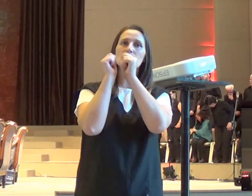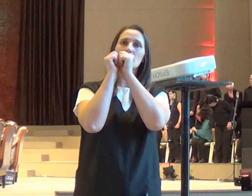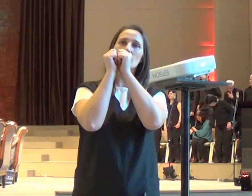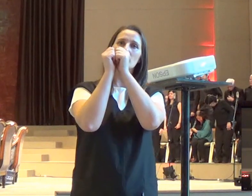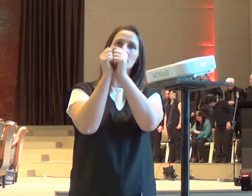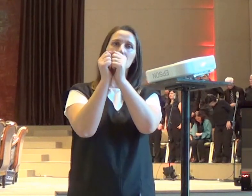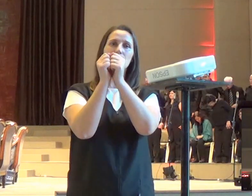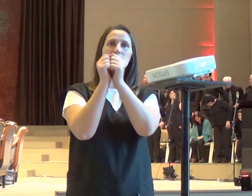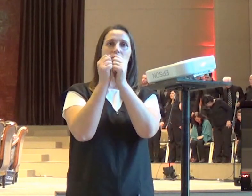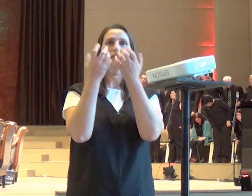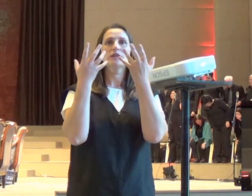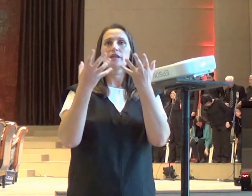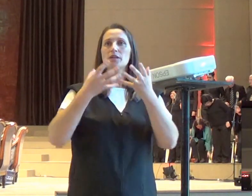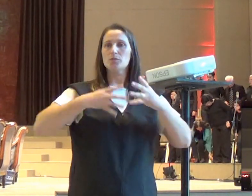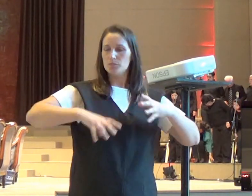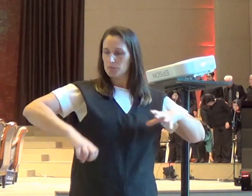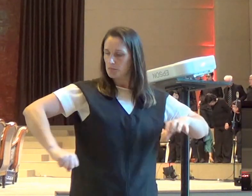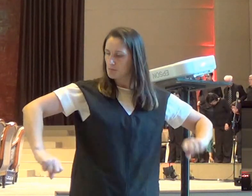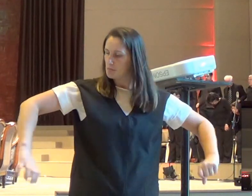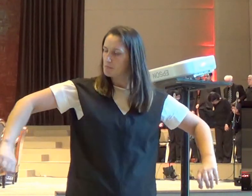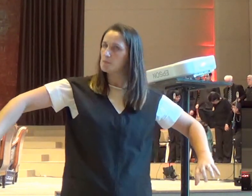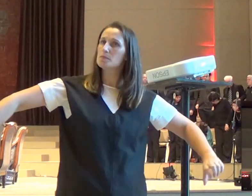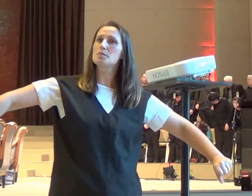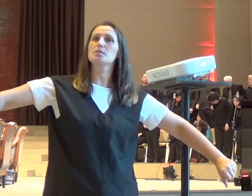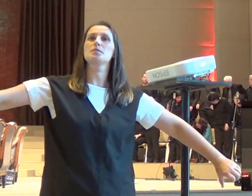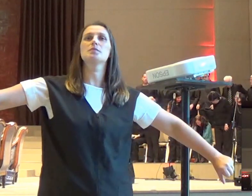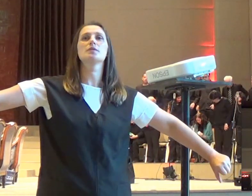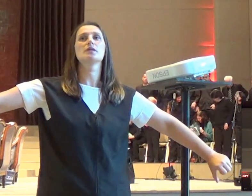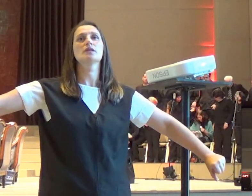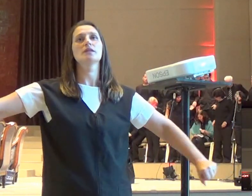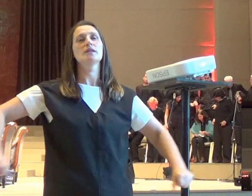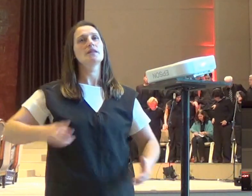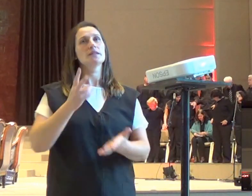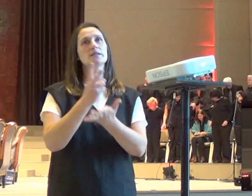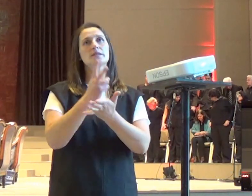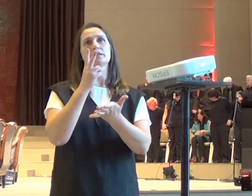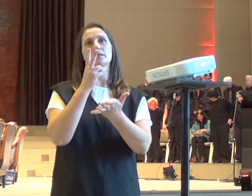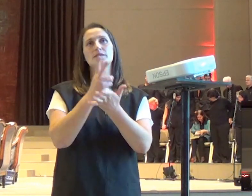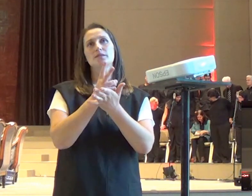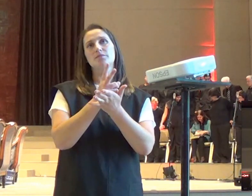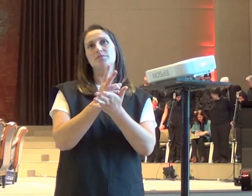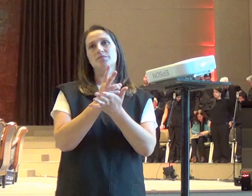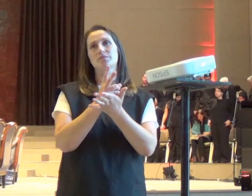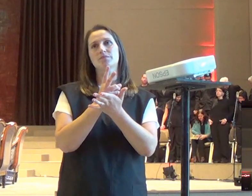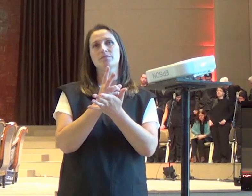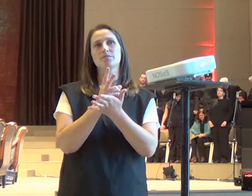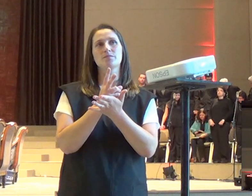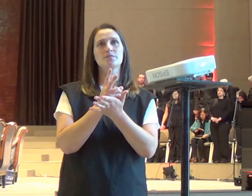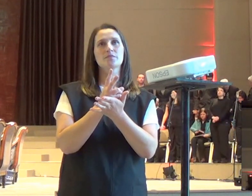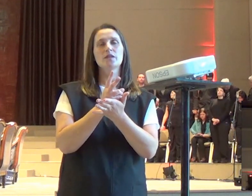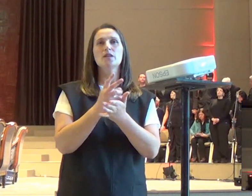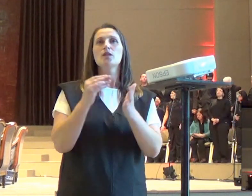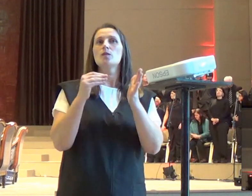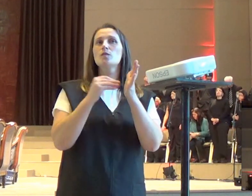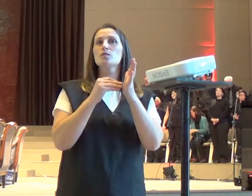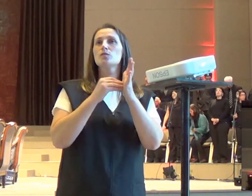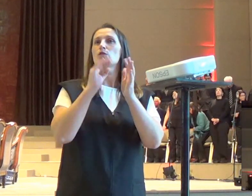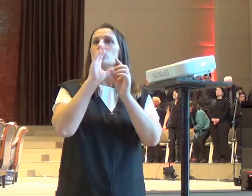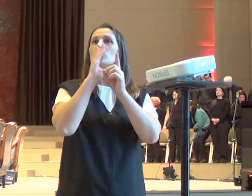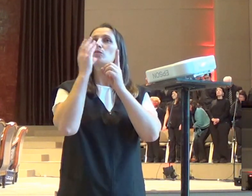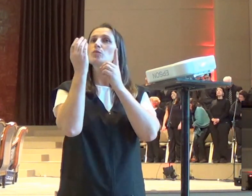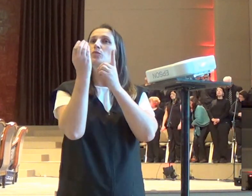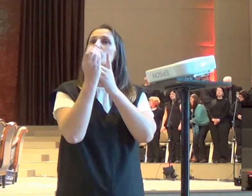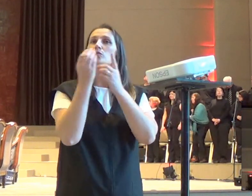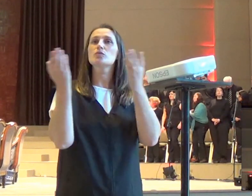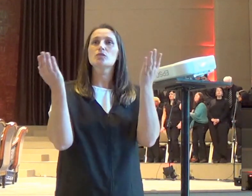tá eu queria que você desse a mão para quem está perto de você como a gente sempre faz no final aqui dos nossos cultos hoje